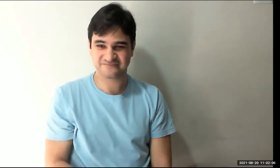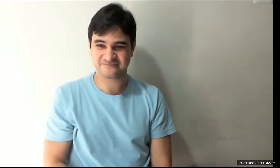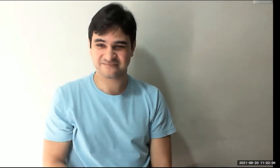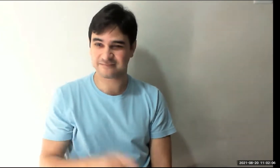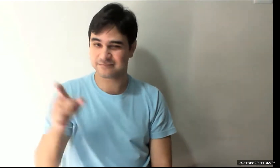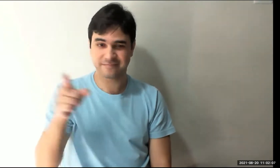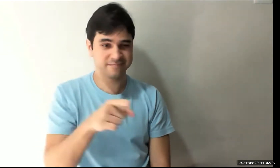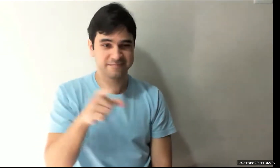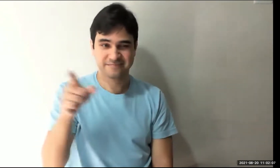Sugestão, pergunta?